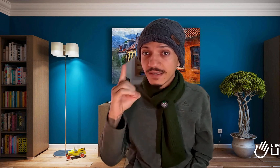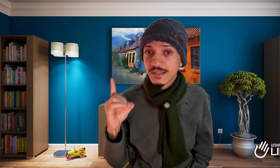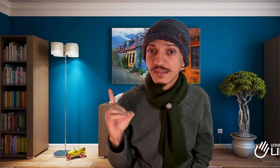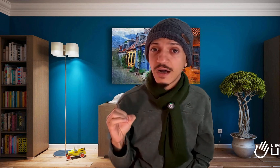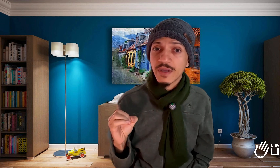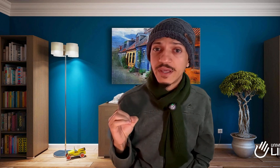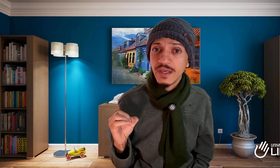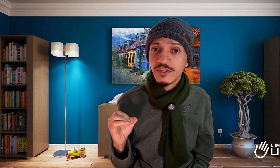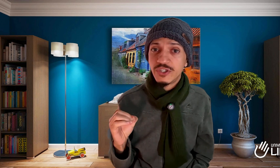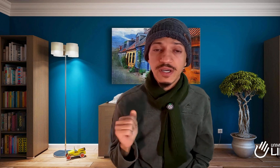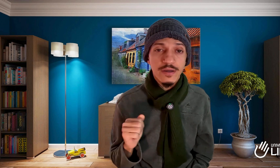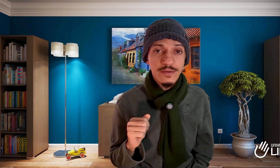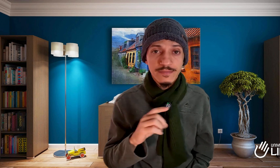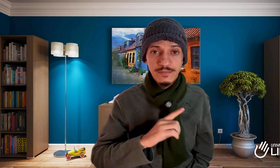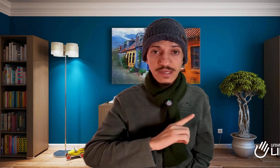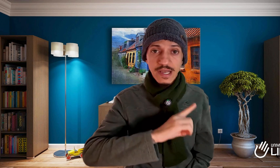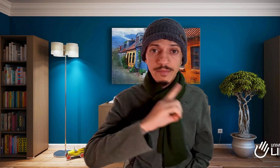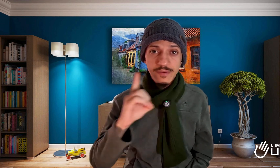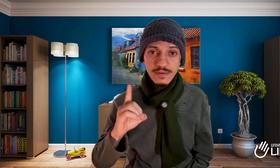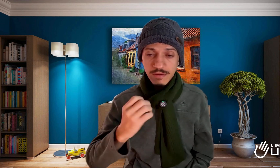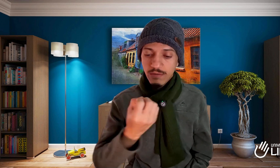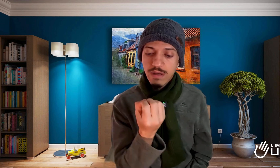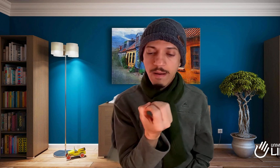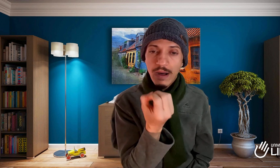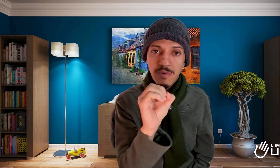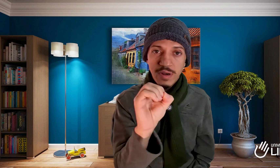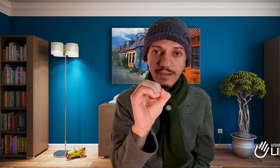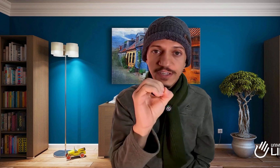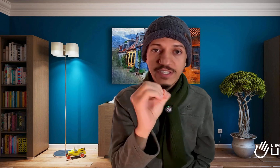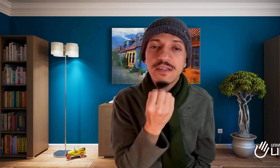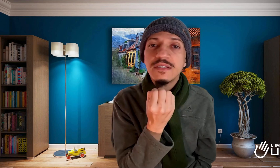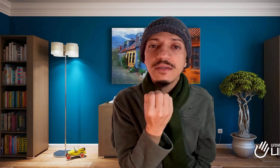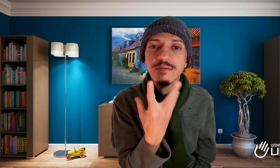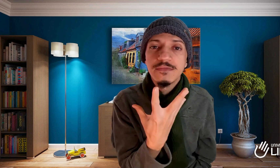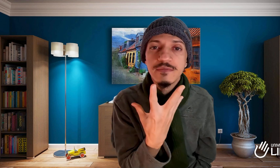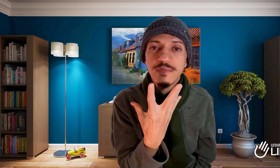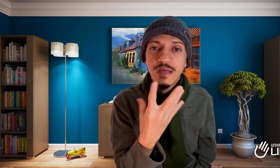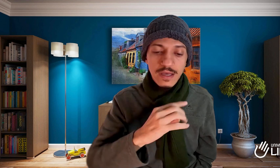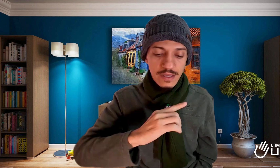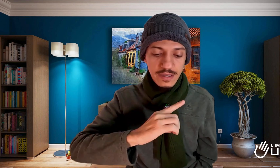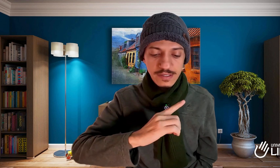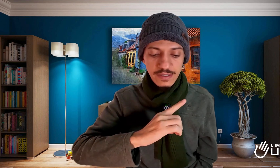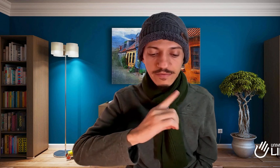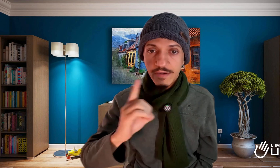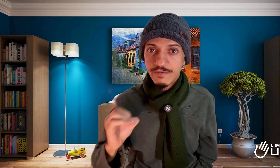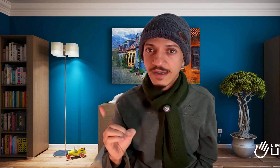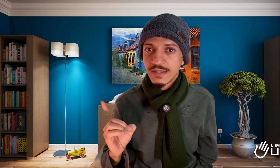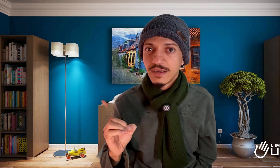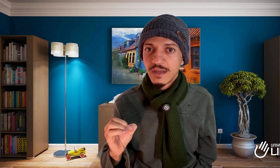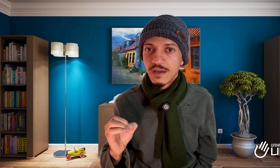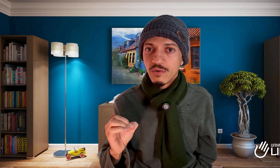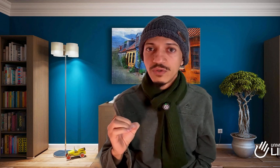sinal aqui, dia. Percebe? Então, a bolinha fechada assim. E assim você faz o sinal de